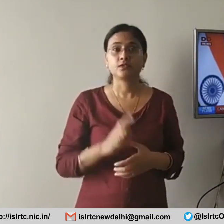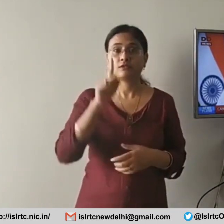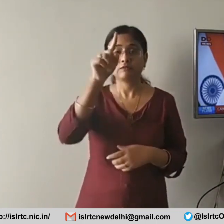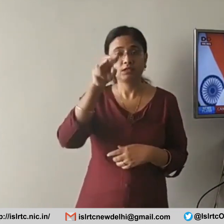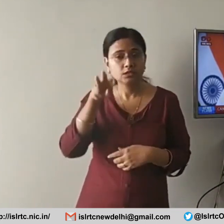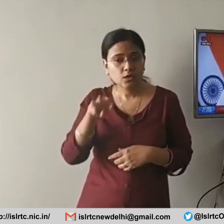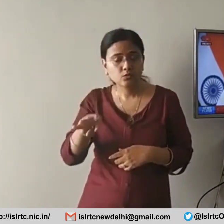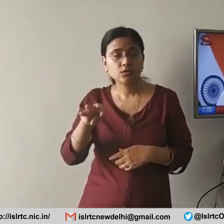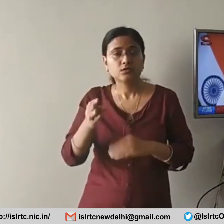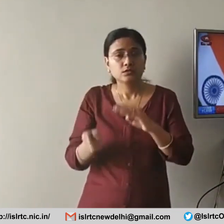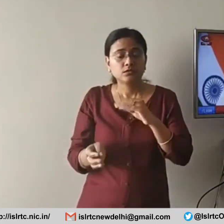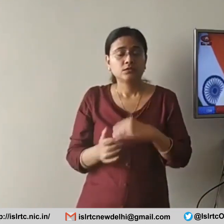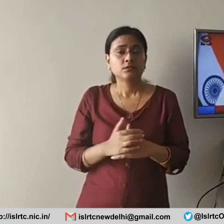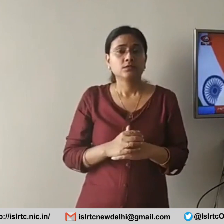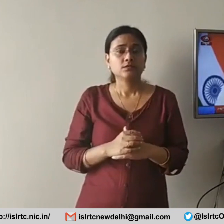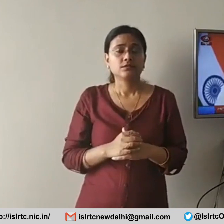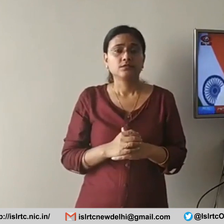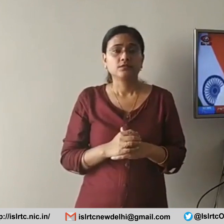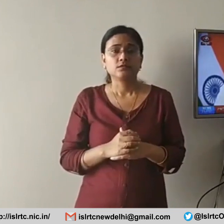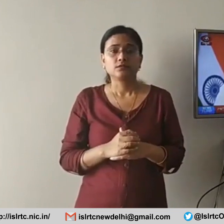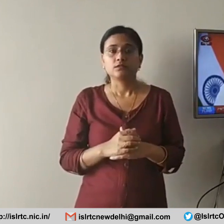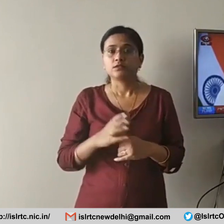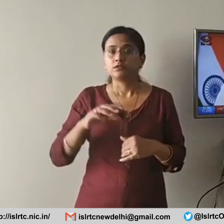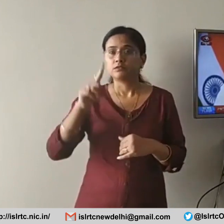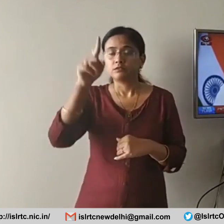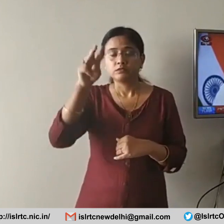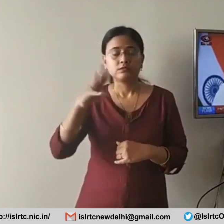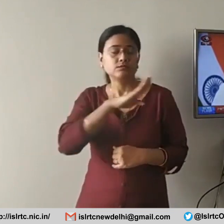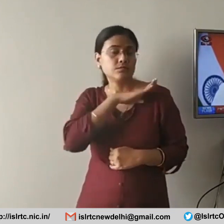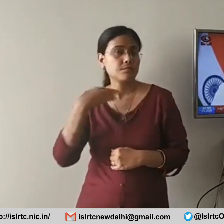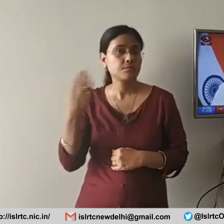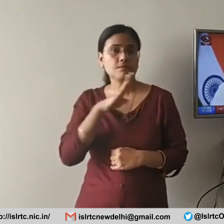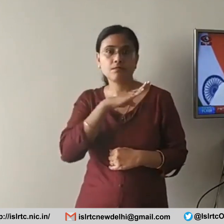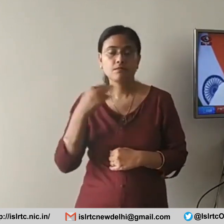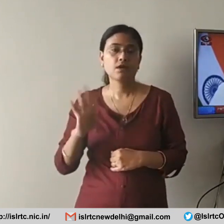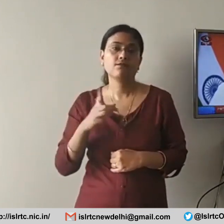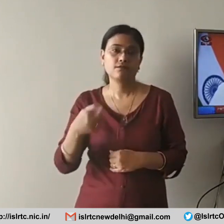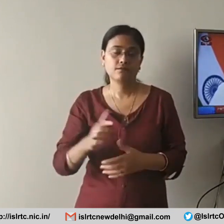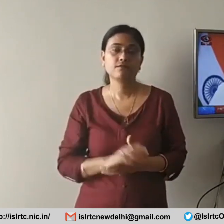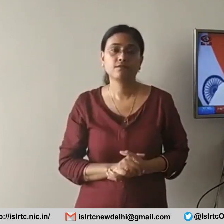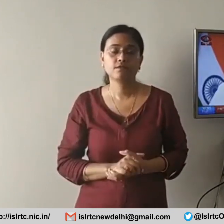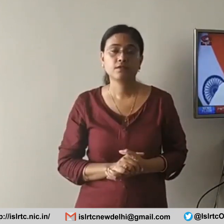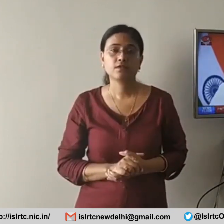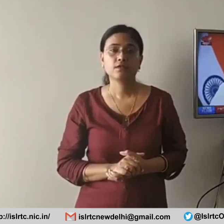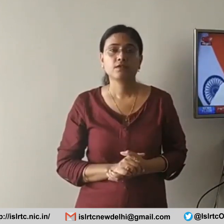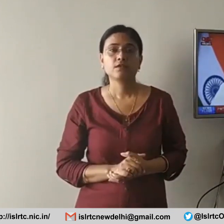हजारों लोगों की दुखद मृत्यु हो चुकी है।